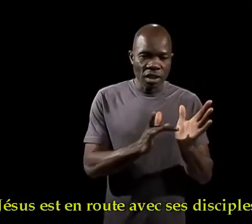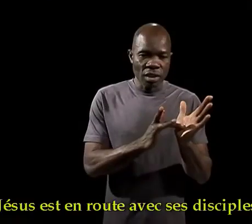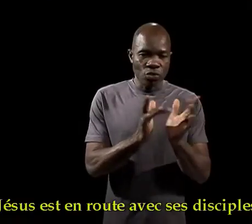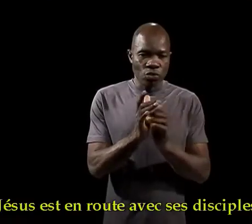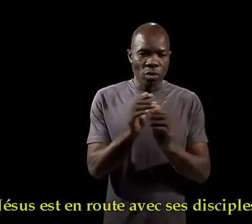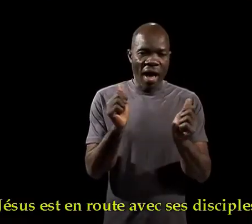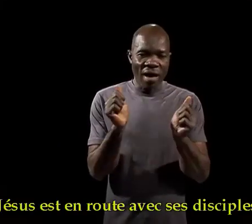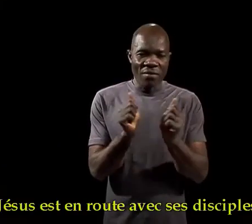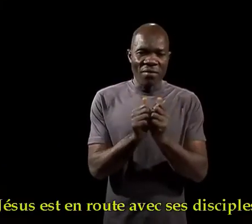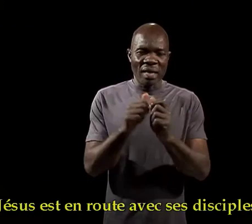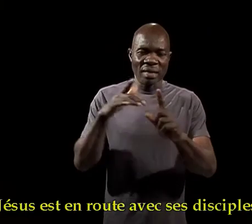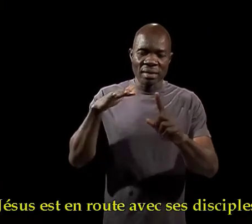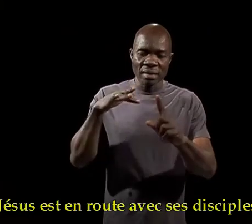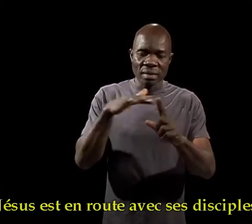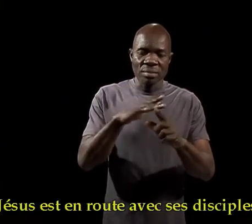Jésus est en route avec ses disciples.